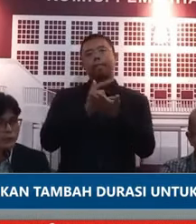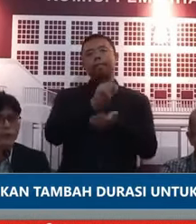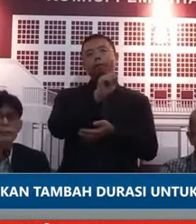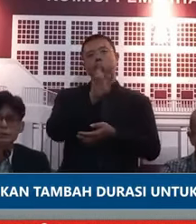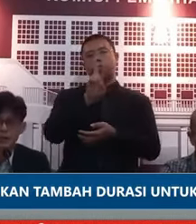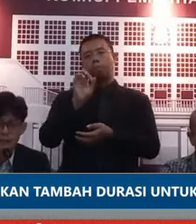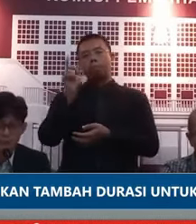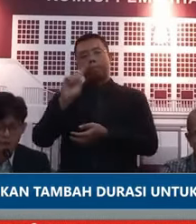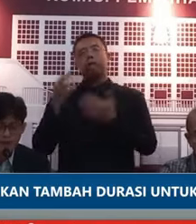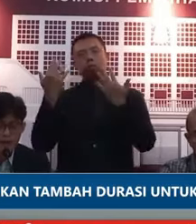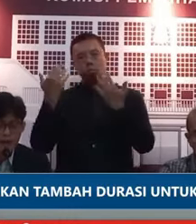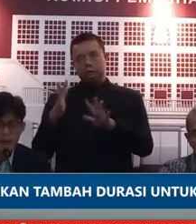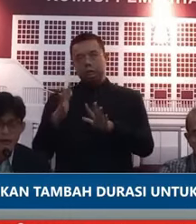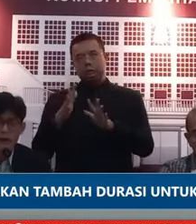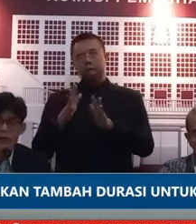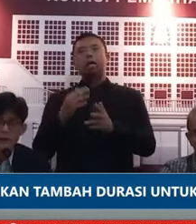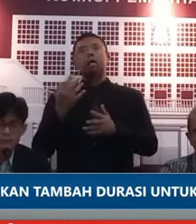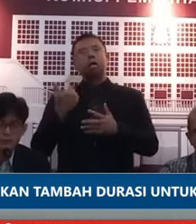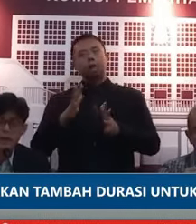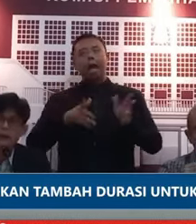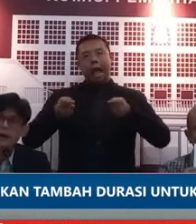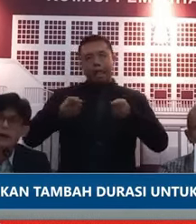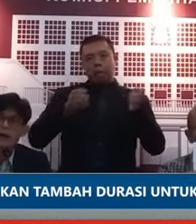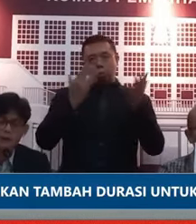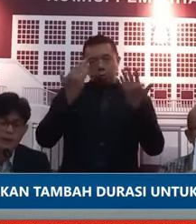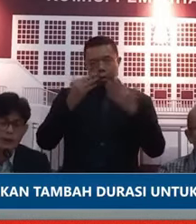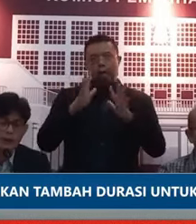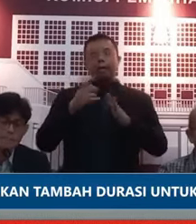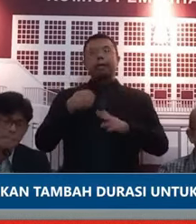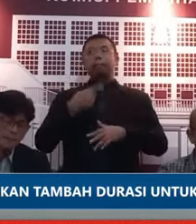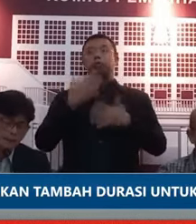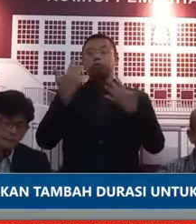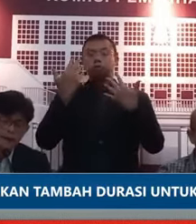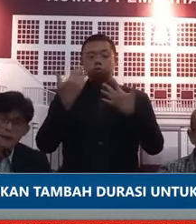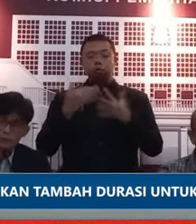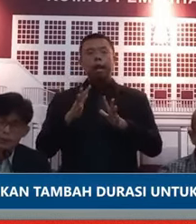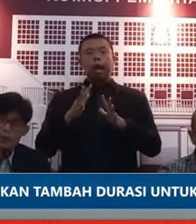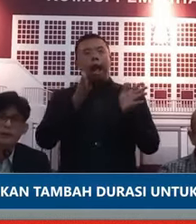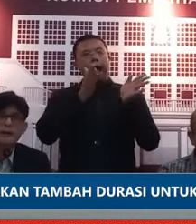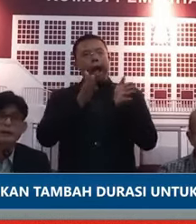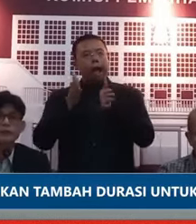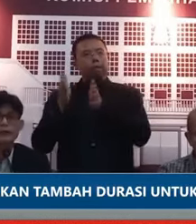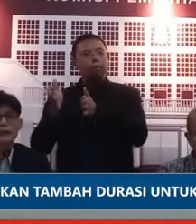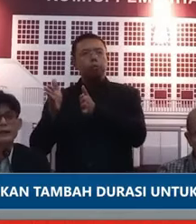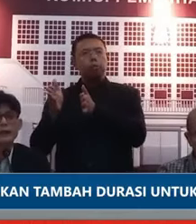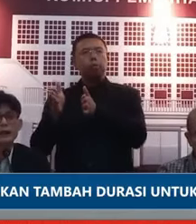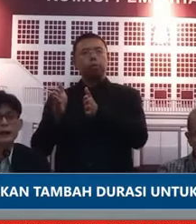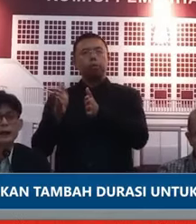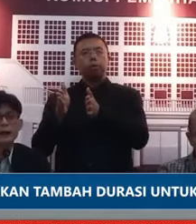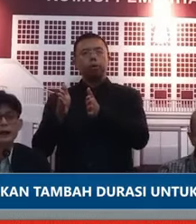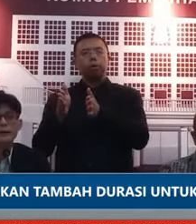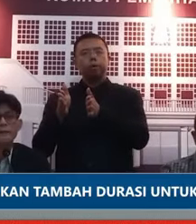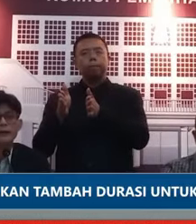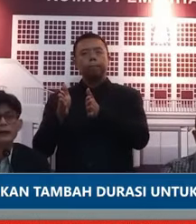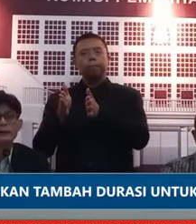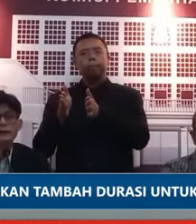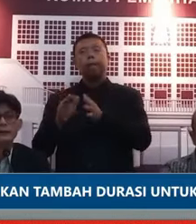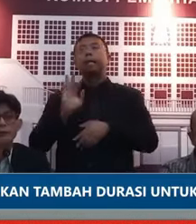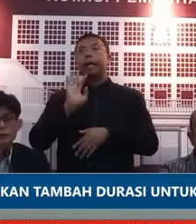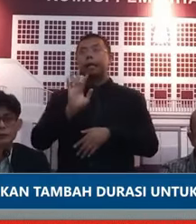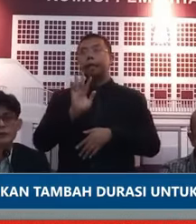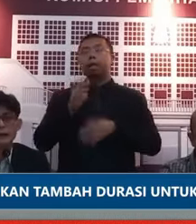98 juta penonton yang bisa dijangkau dalam tiap debat. Adapun debat terakhir ini akan kembali digelar di Jakarta Convention Center atau